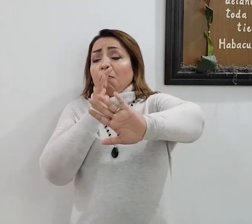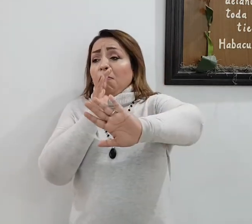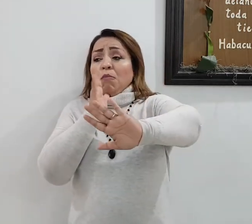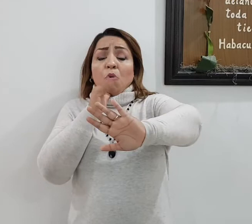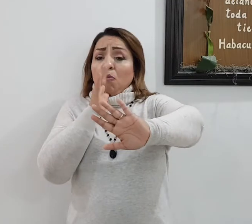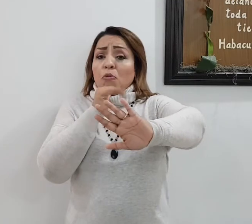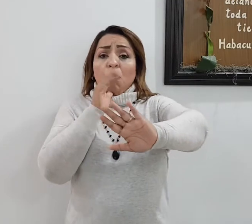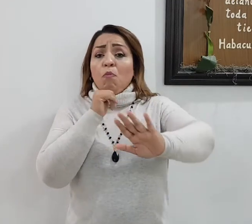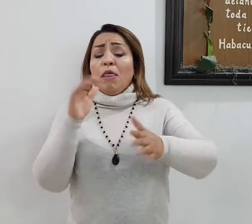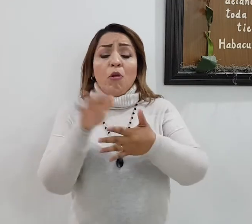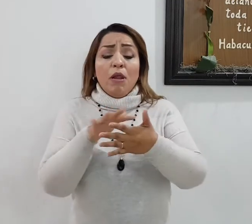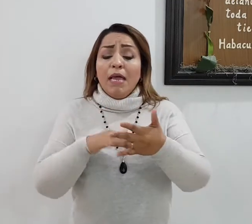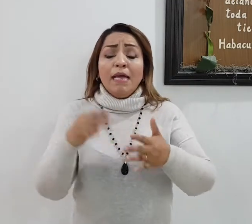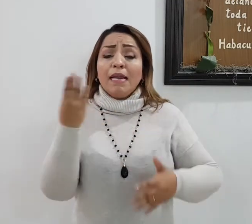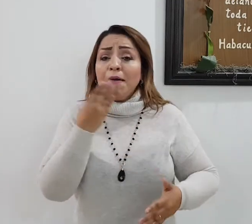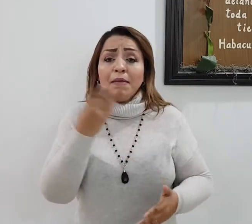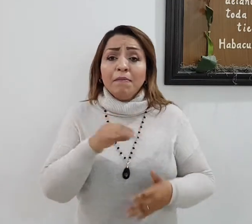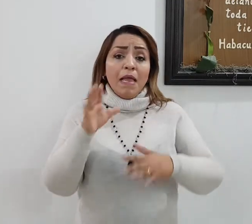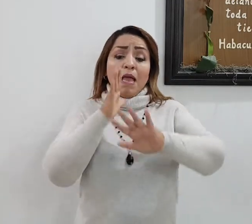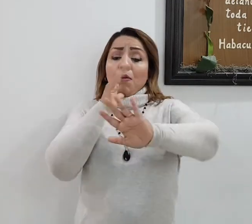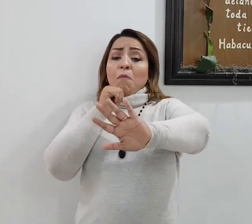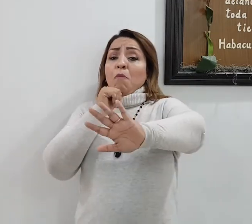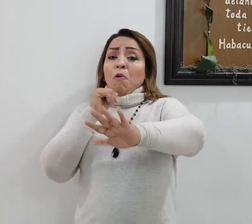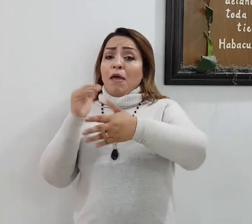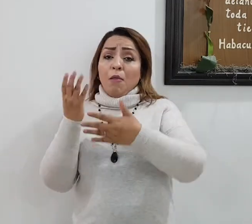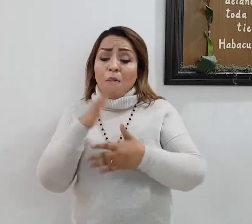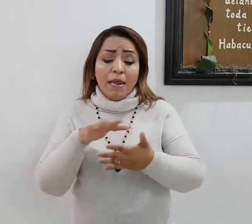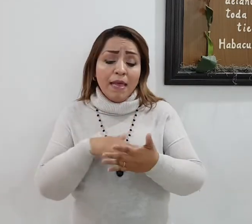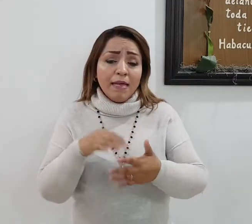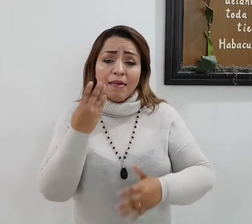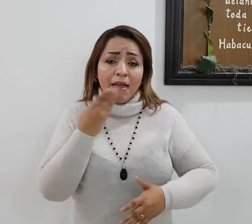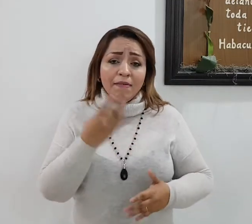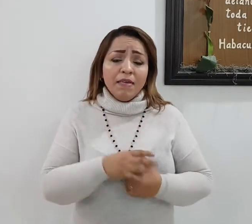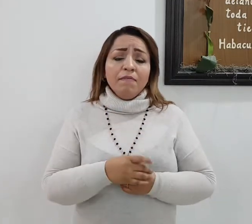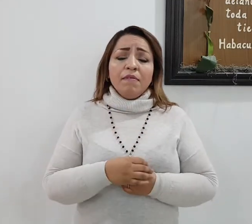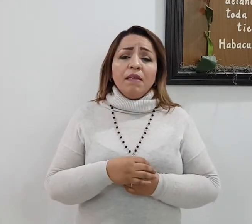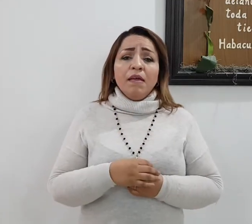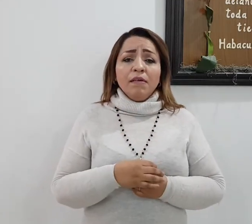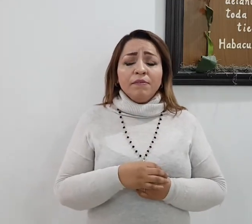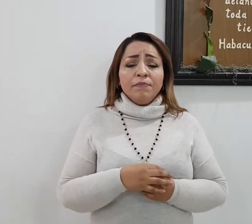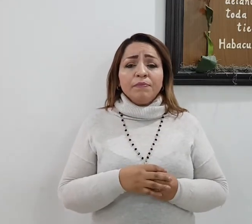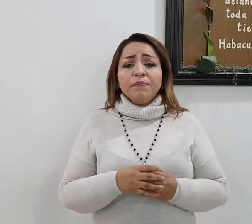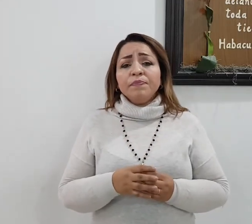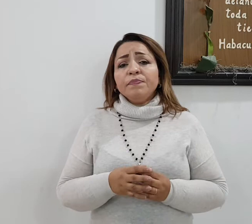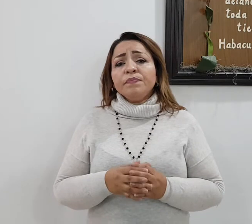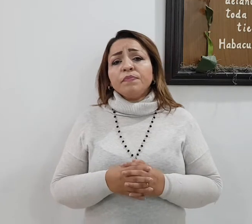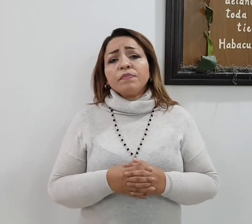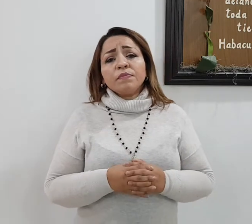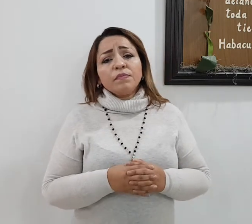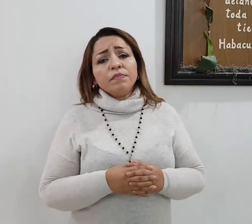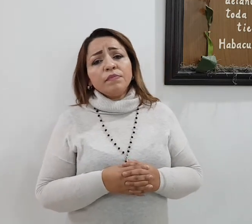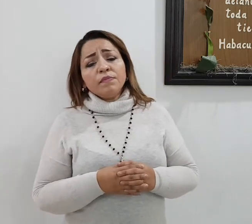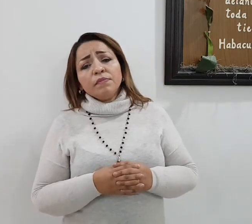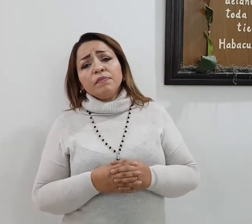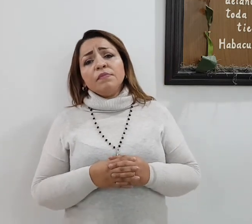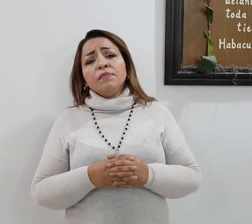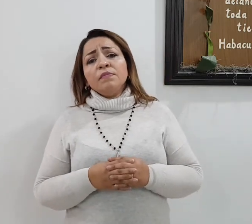sociales, dice, las redes sociales vinieron a dar al traste con esa